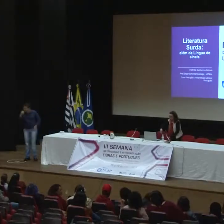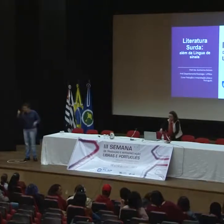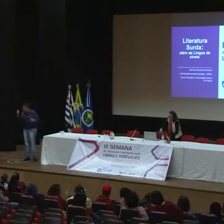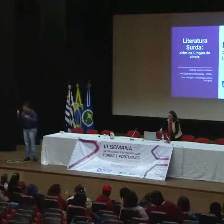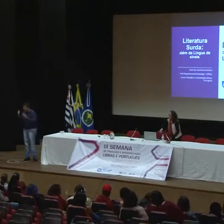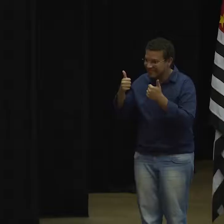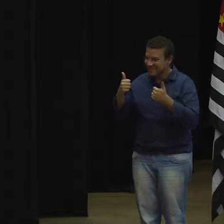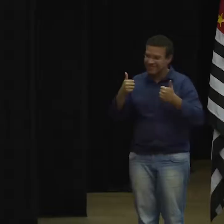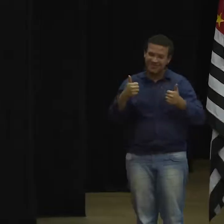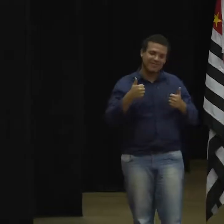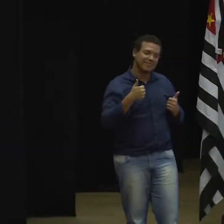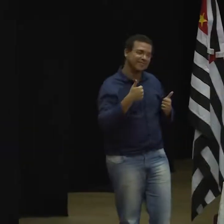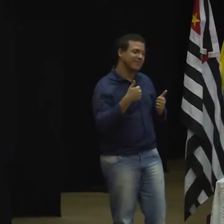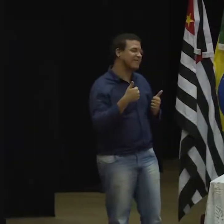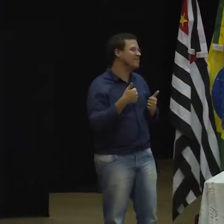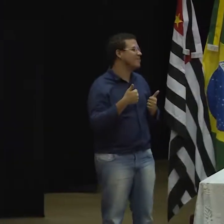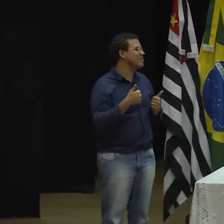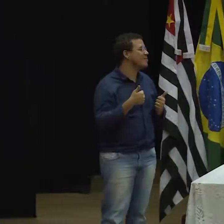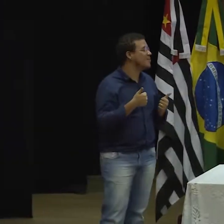Olá, tudo bem?